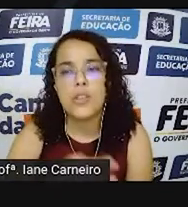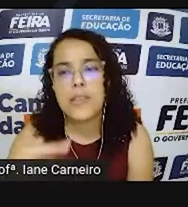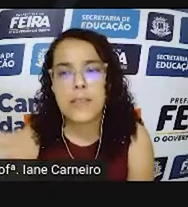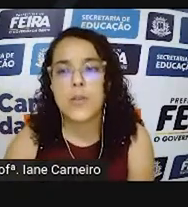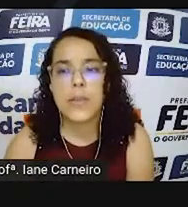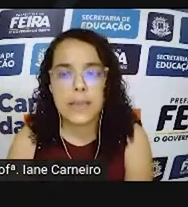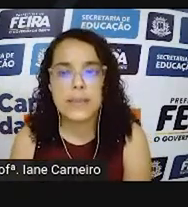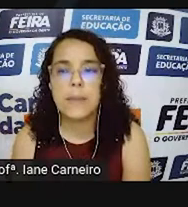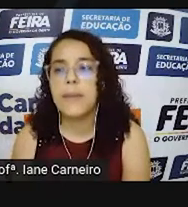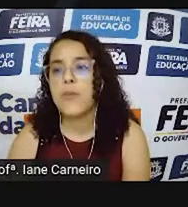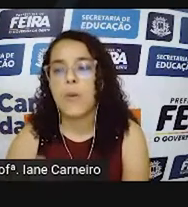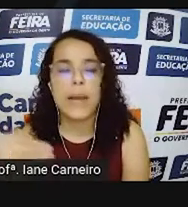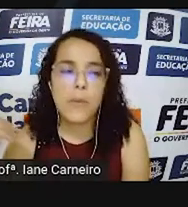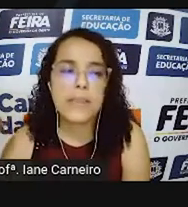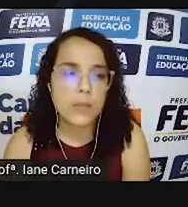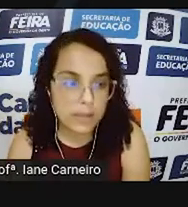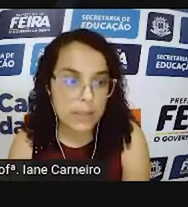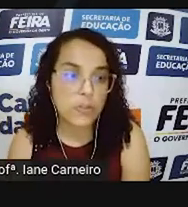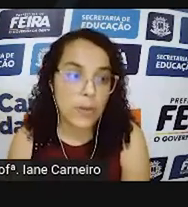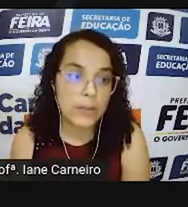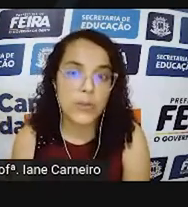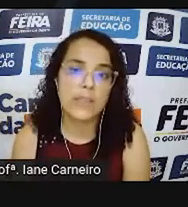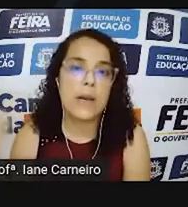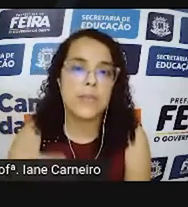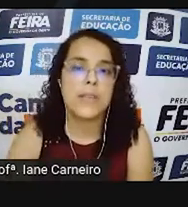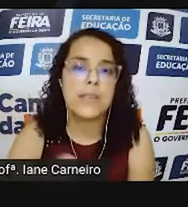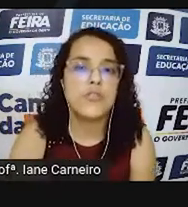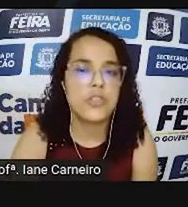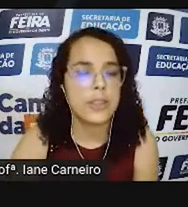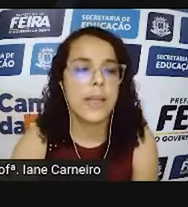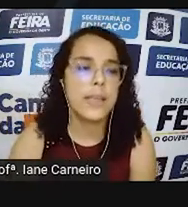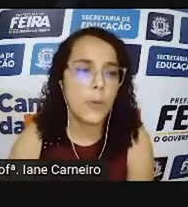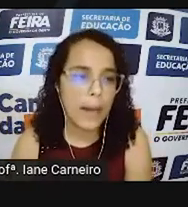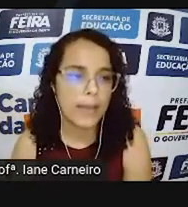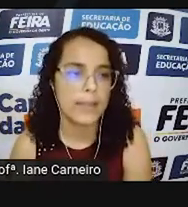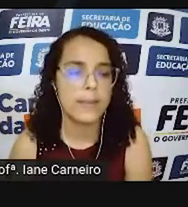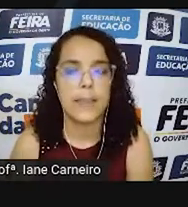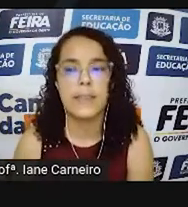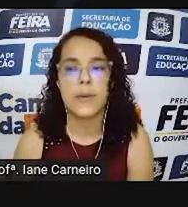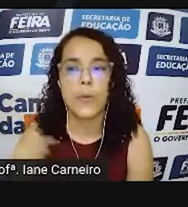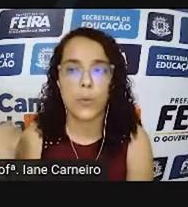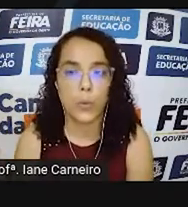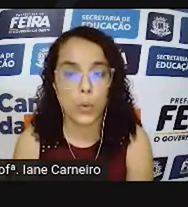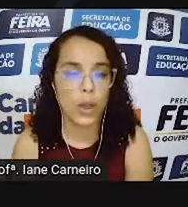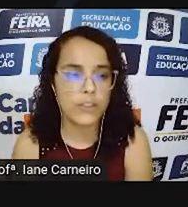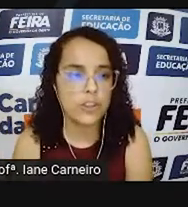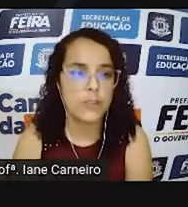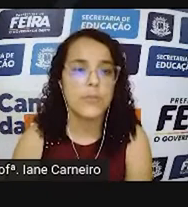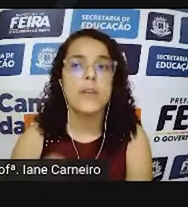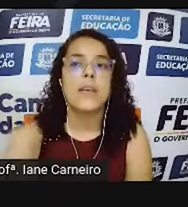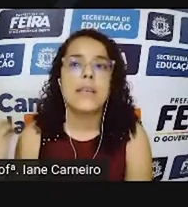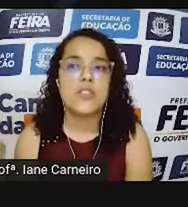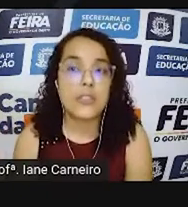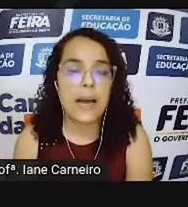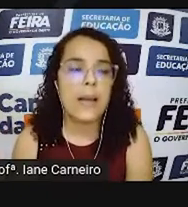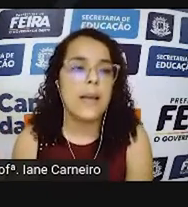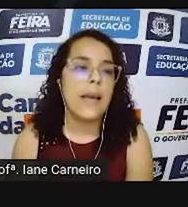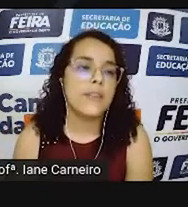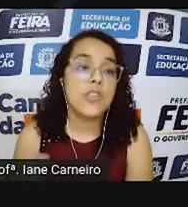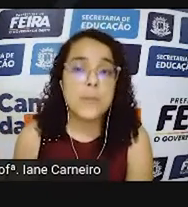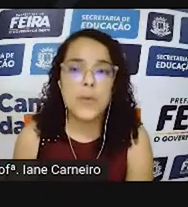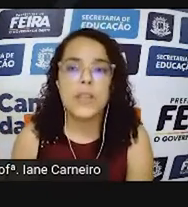pode ser acionada também qualquer uma das outras articuladoras na ausência de Janaína ou Marli. né? Então, é um coletivo que